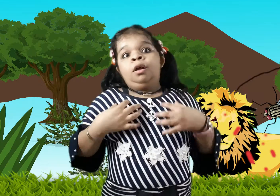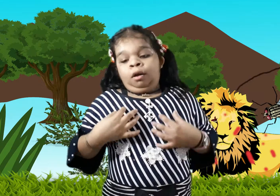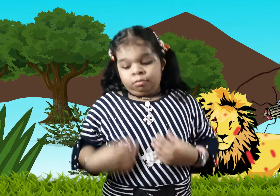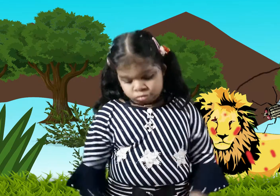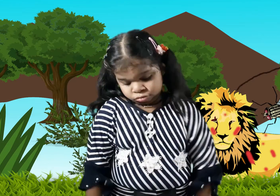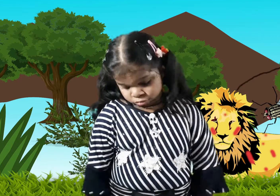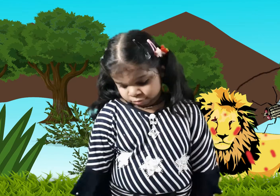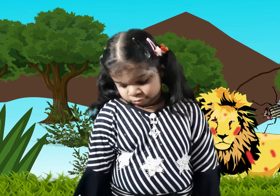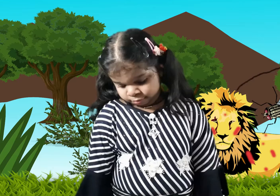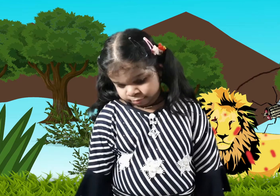और वह बोला,